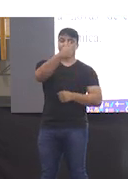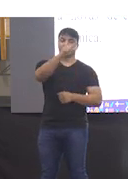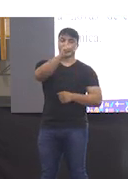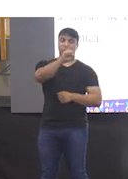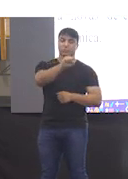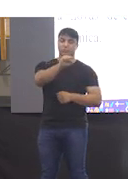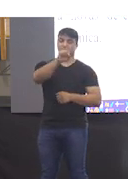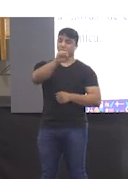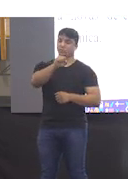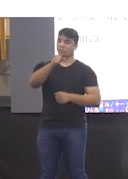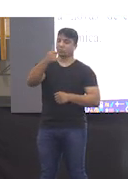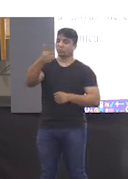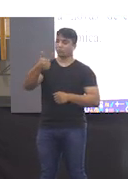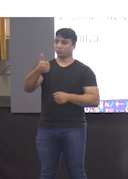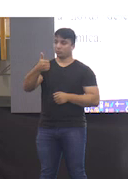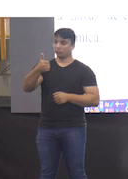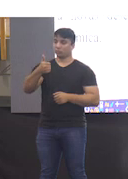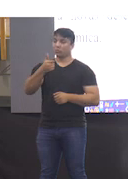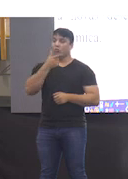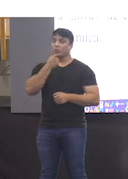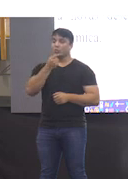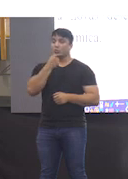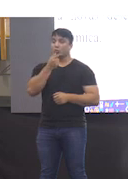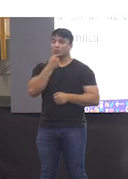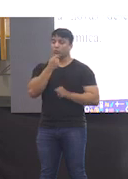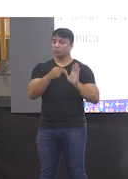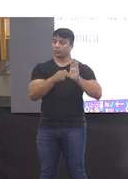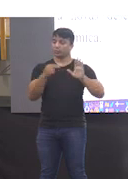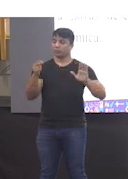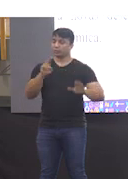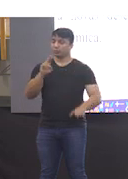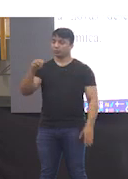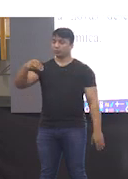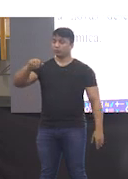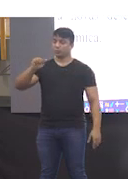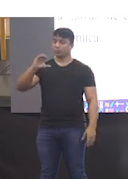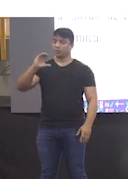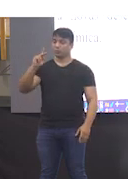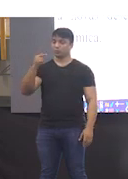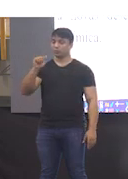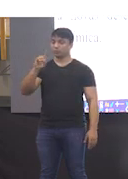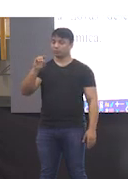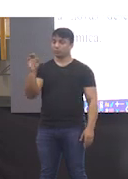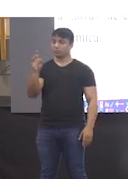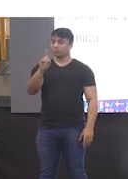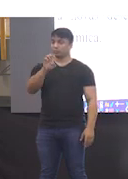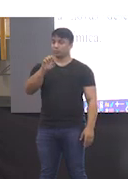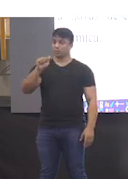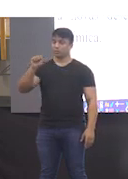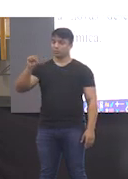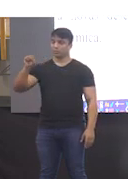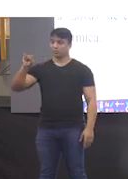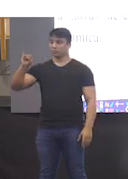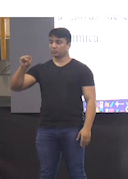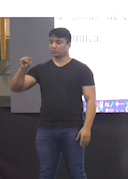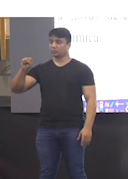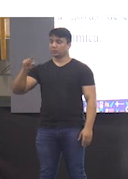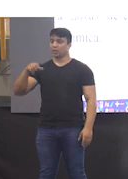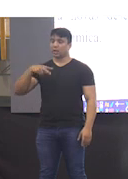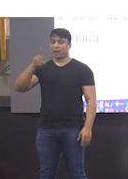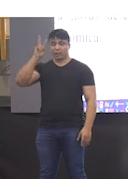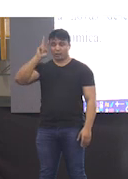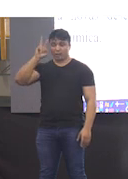1881, com Machado de Assis. A primeira obra realista do Brasil é o